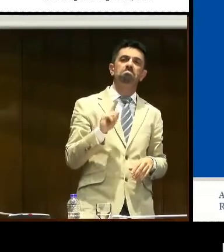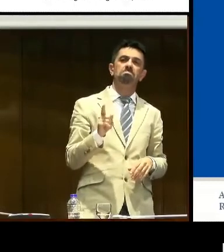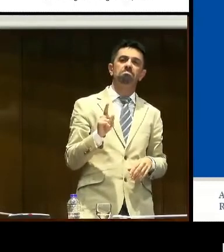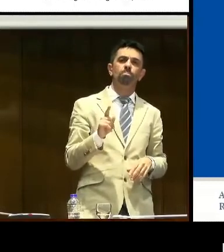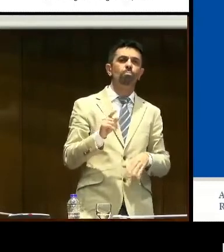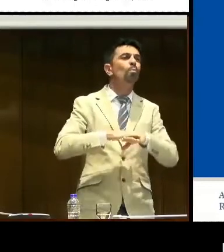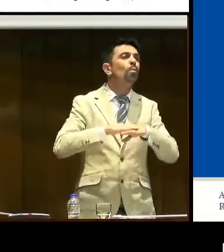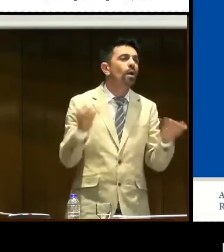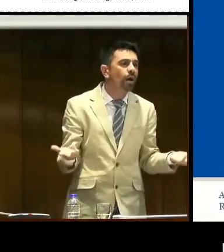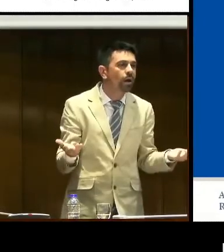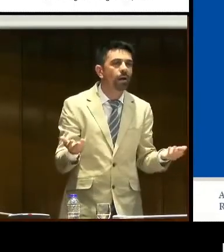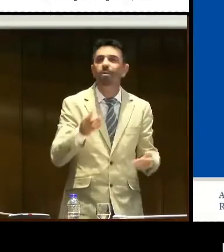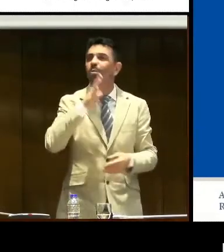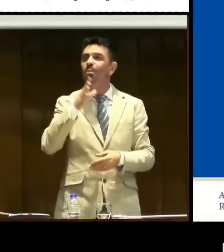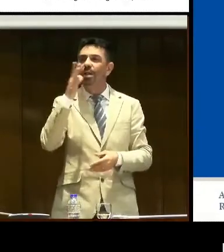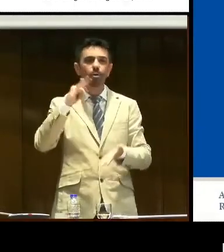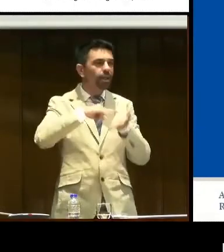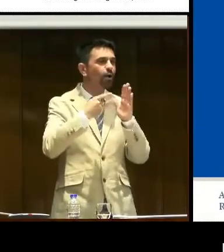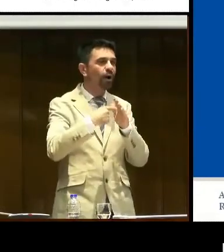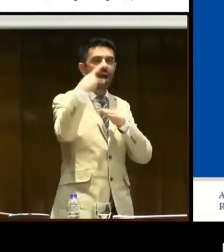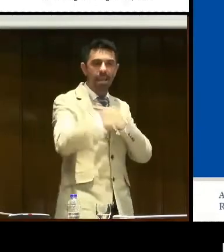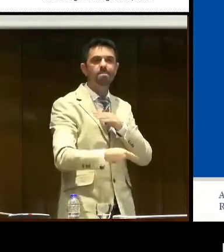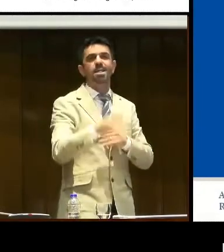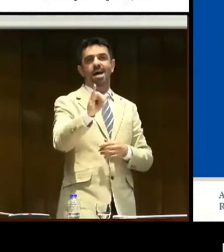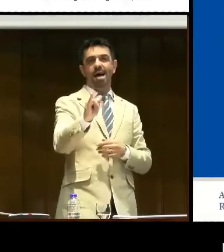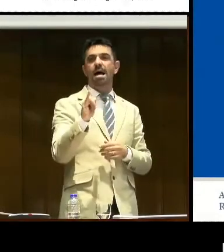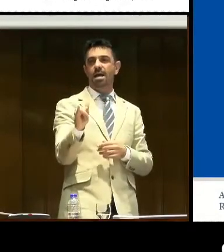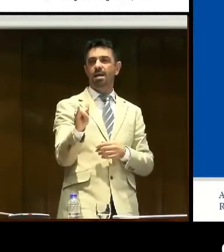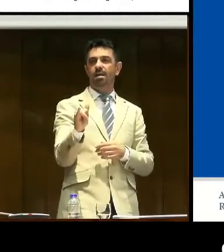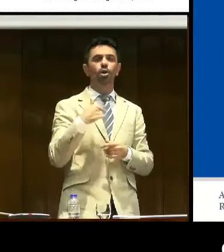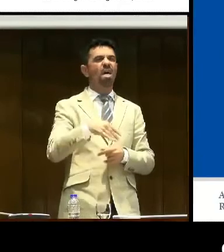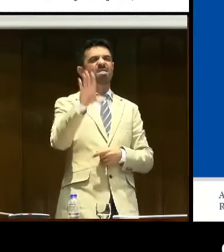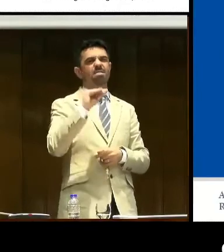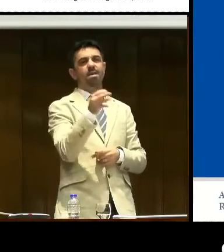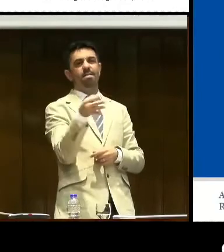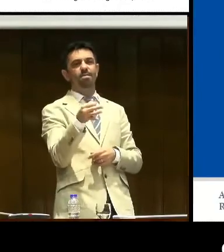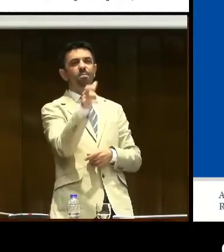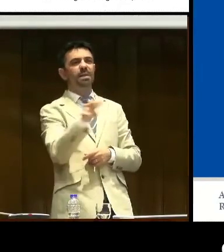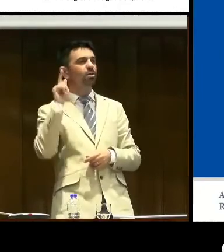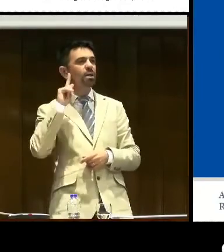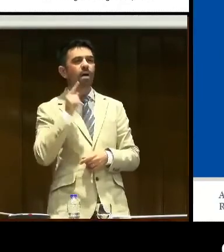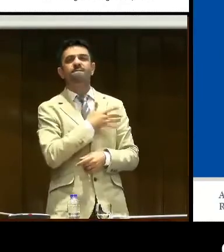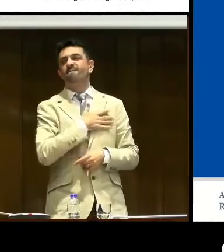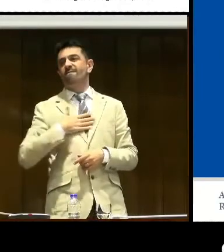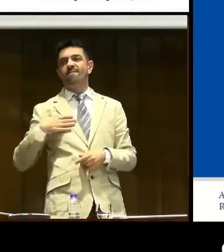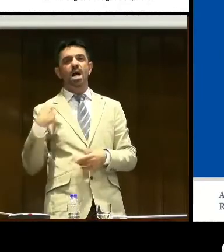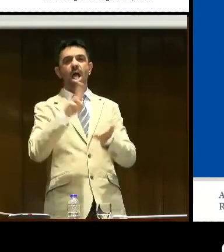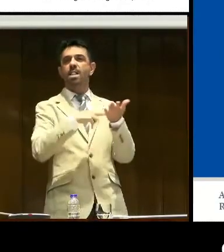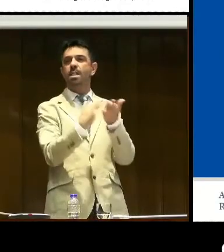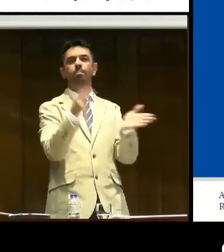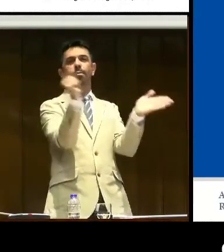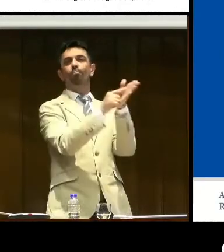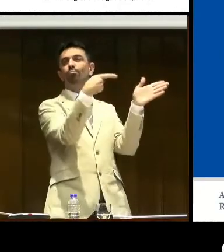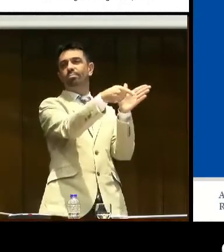Porque la tecnología tiene un límite y los sordos prefieren contar con intérpretes